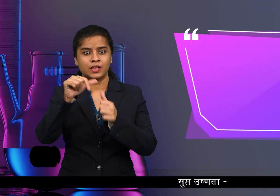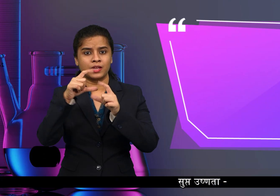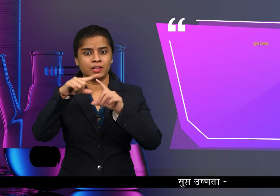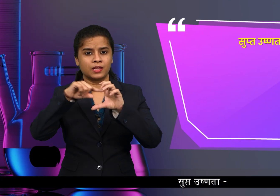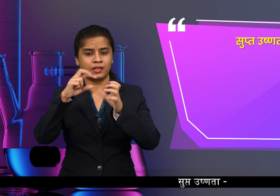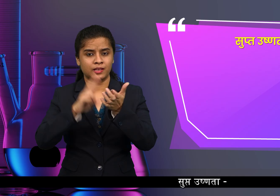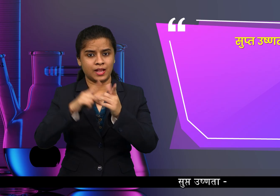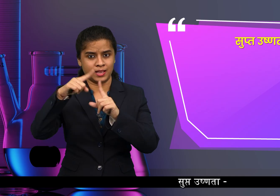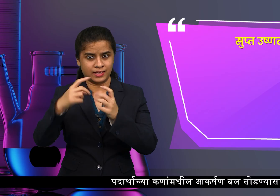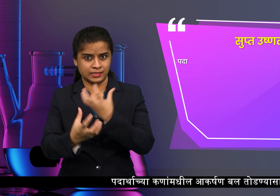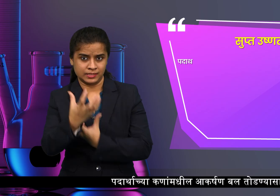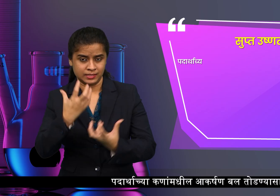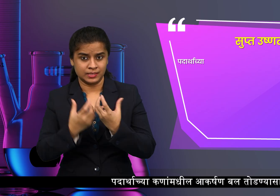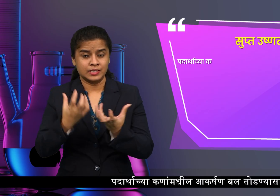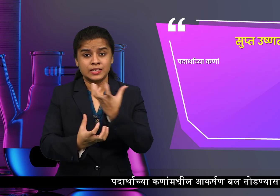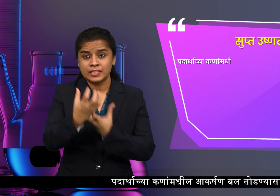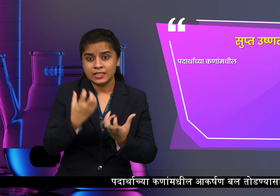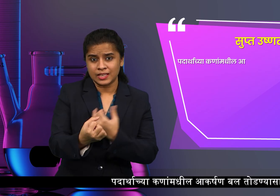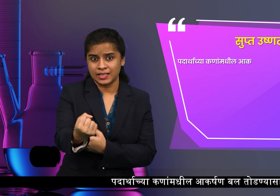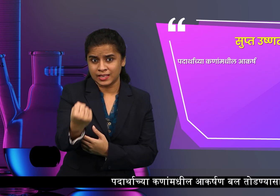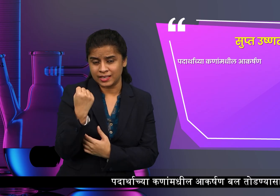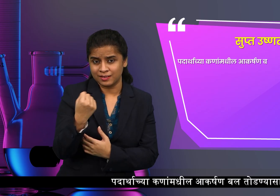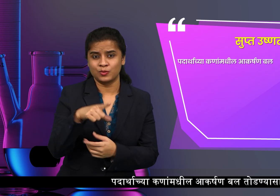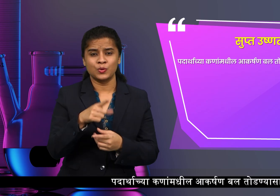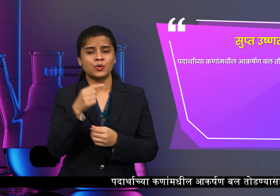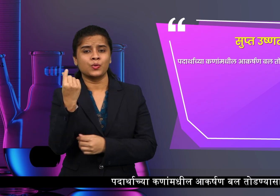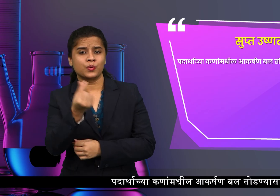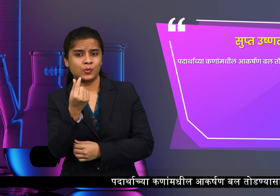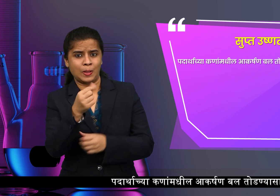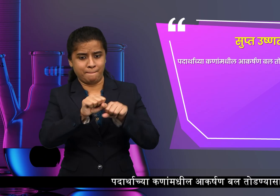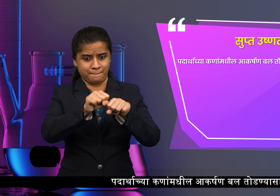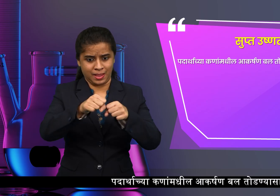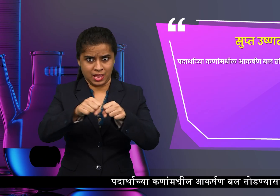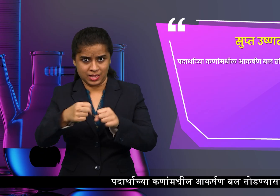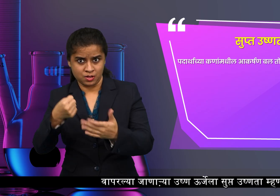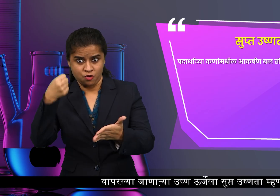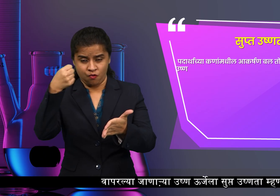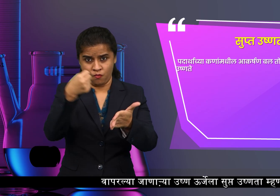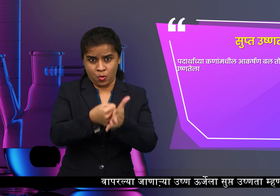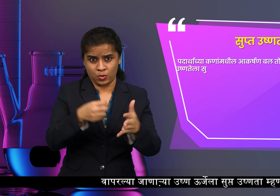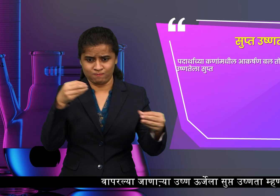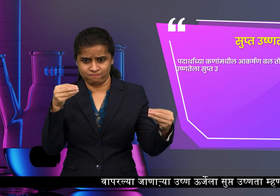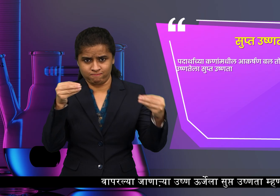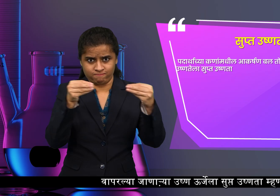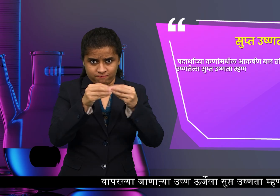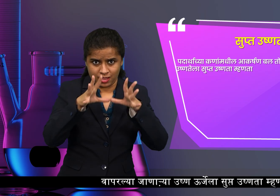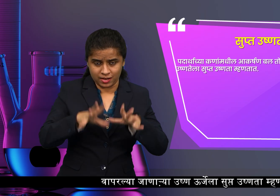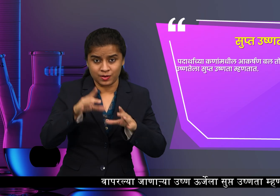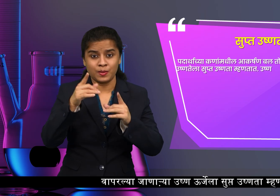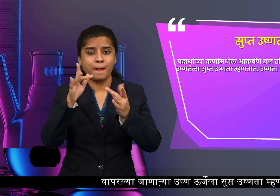स्तूप उष्णता पदार्थांच्या कणांमधील आकर्षण बल तोडण्यासाठी वापरल्या जाणाऱ्याला उष्ण ऊर्जेला